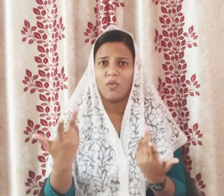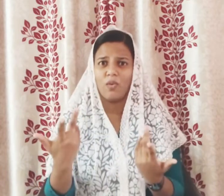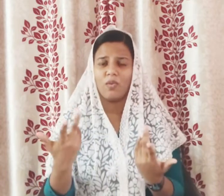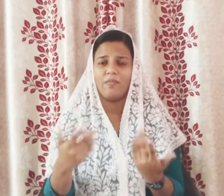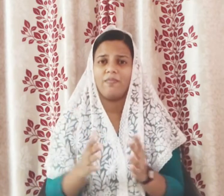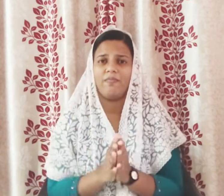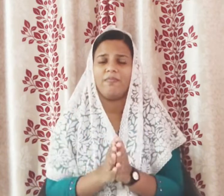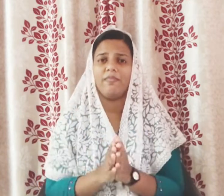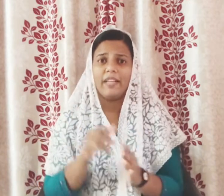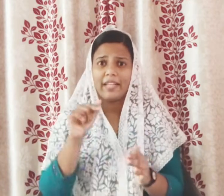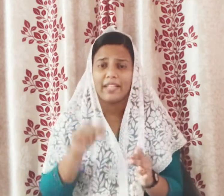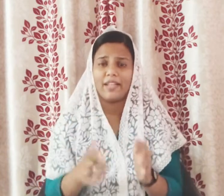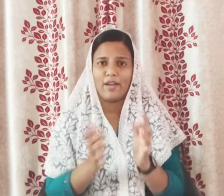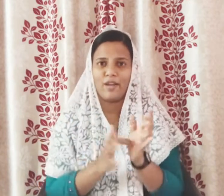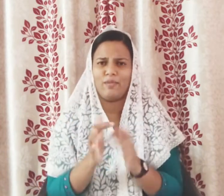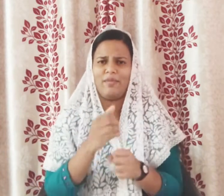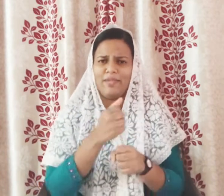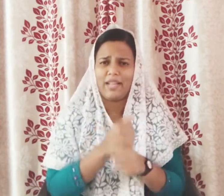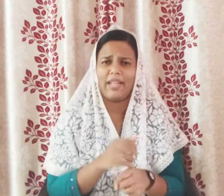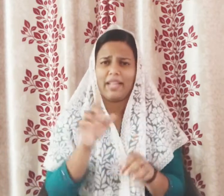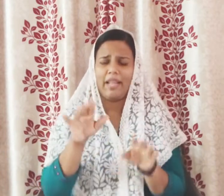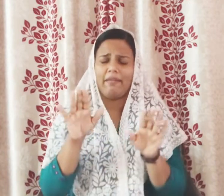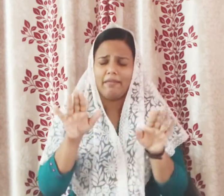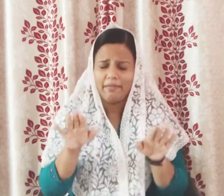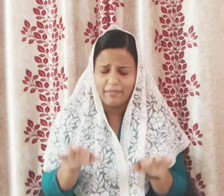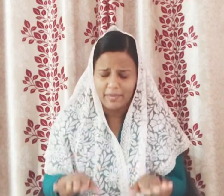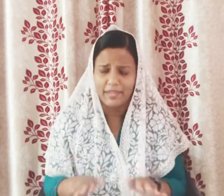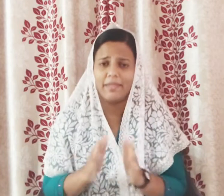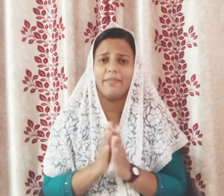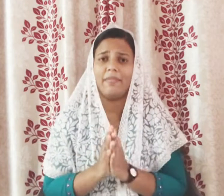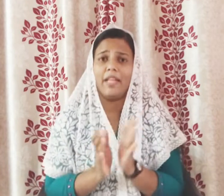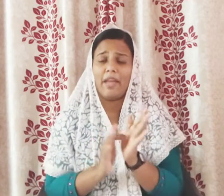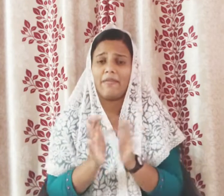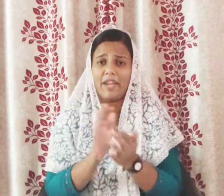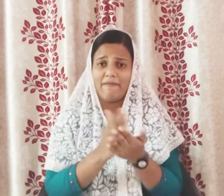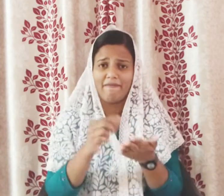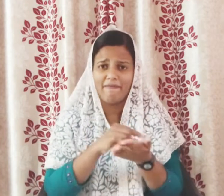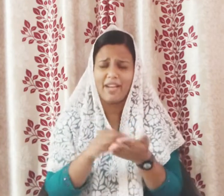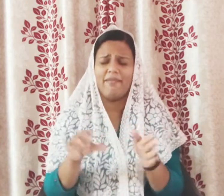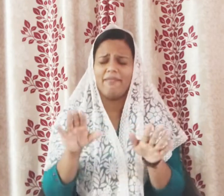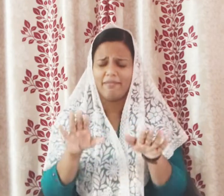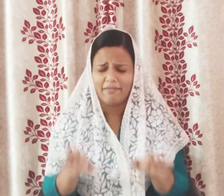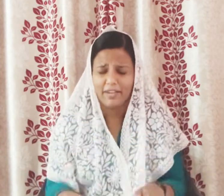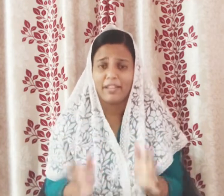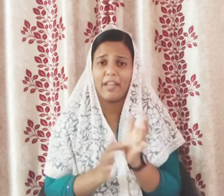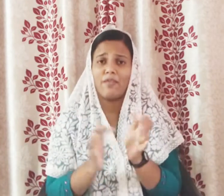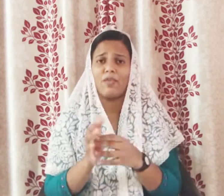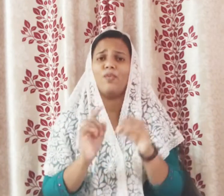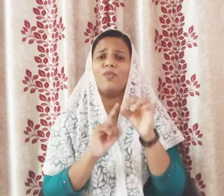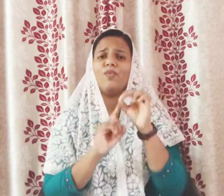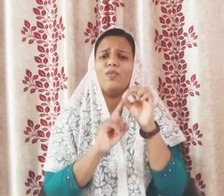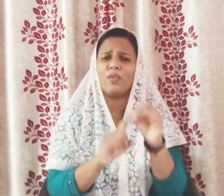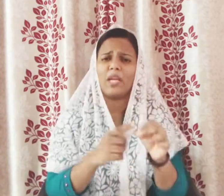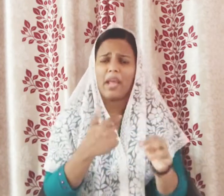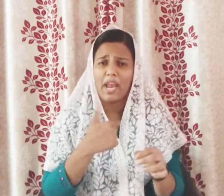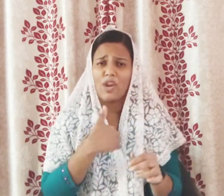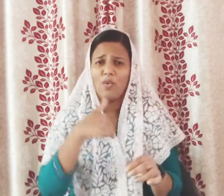കടന്നു പോകുന്നതെങ്കിൽ കർത്താവിൻ്റെ സന്നിധിയിൽ നെടുമ്പാട് വീഴുക, ദൈവവചനത്തിൻ്റെ മുമ്പിൽ വീഴുക, എന്നിട്ട് ചോദിക്കുക, കർത്താവേ